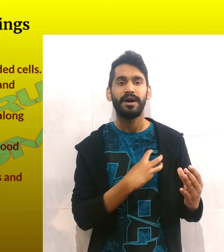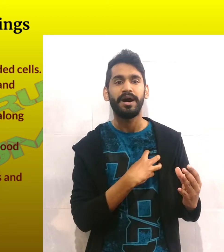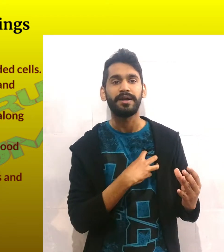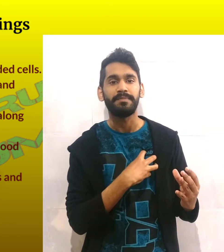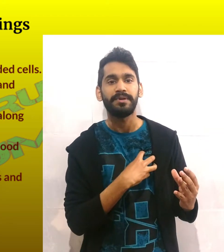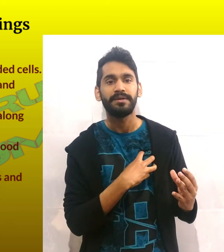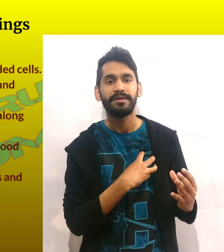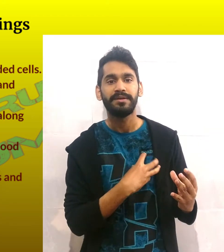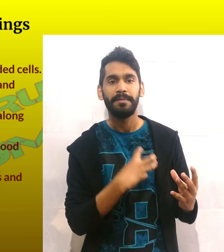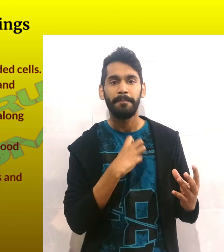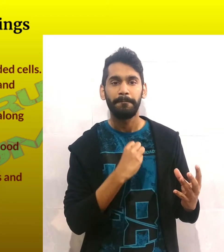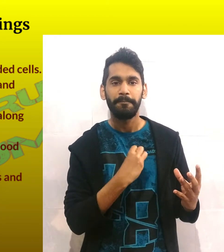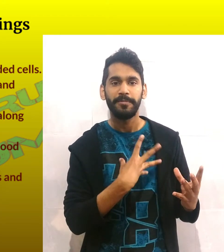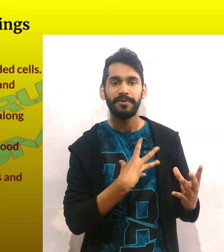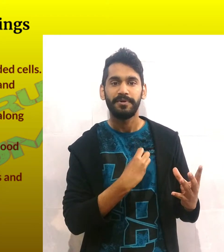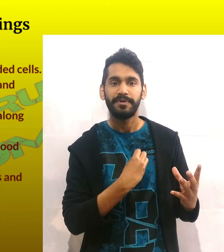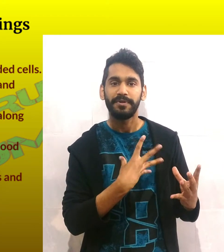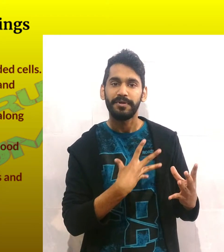है? हार्ट अपना।